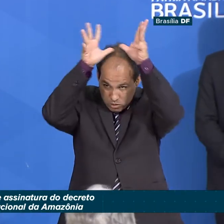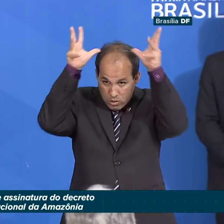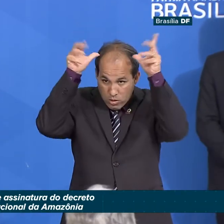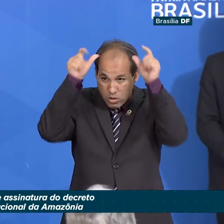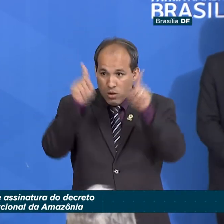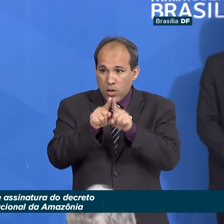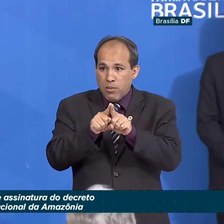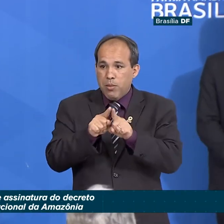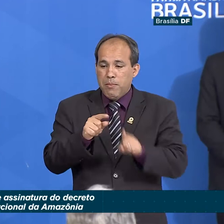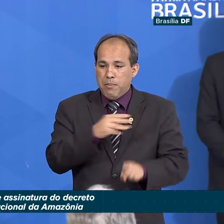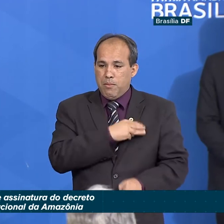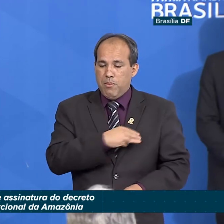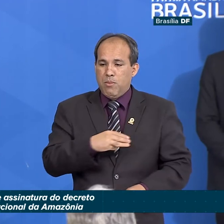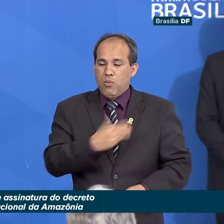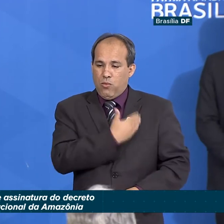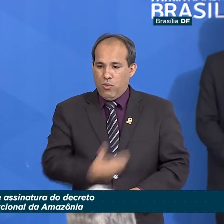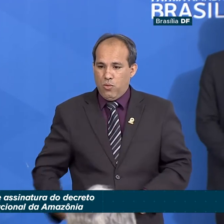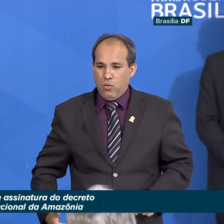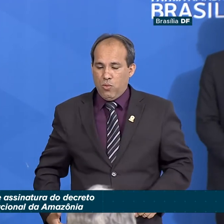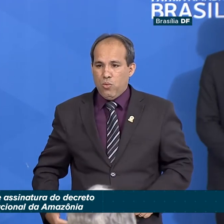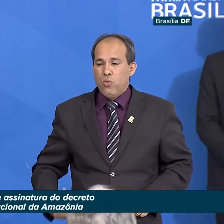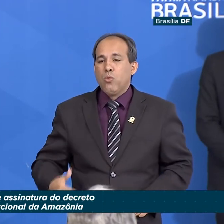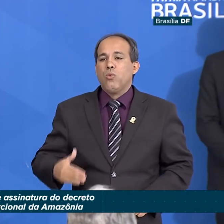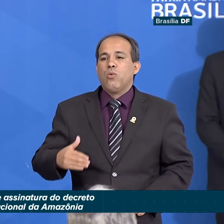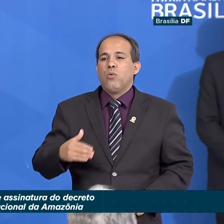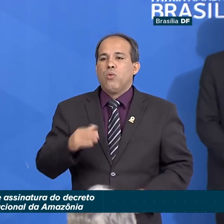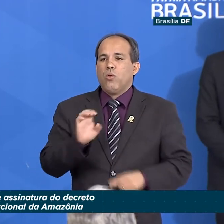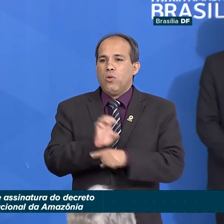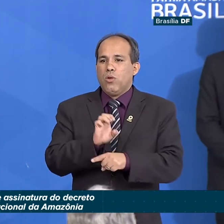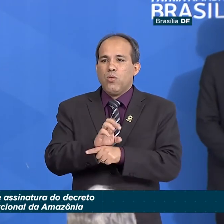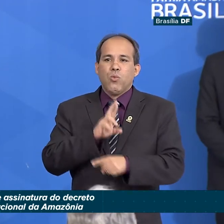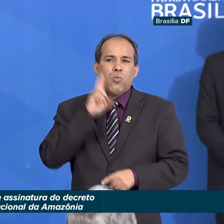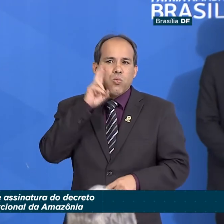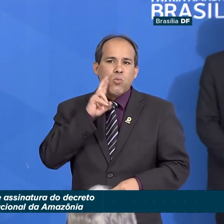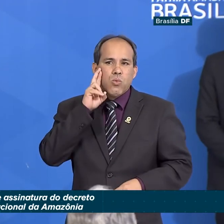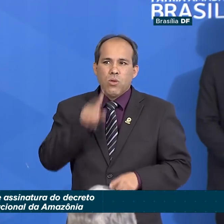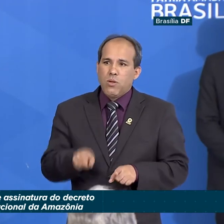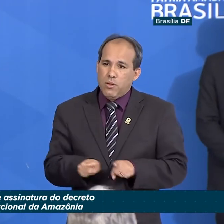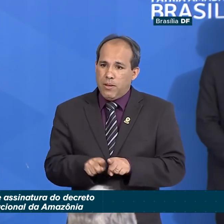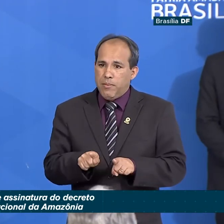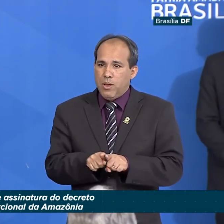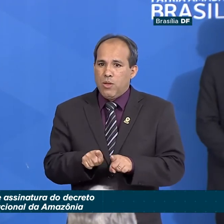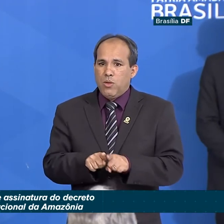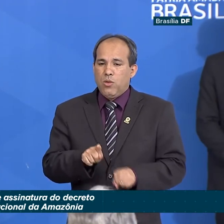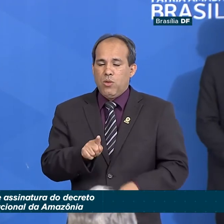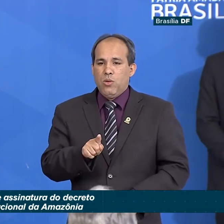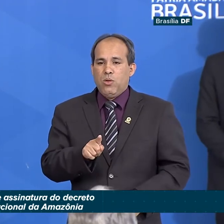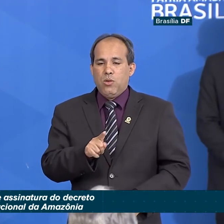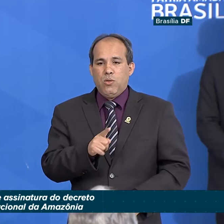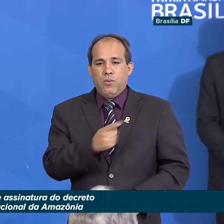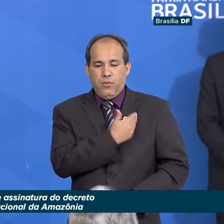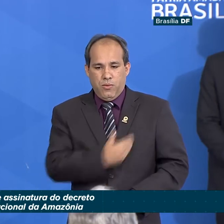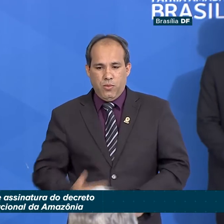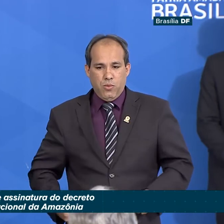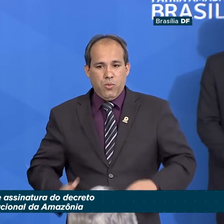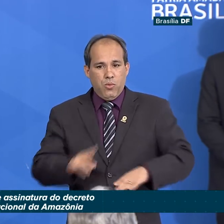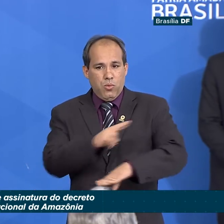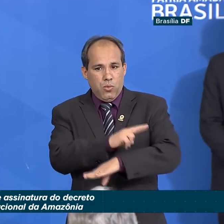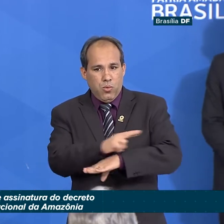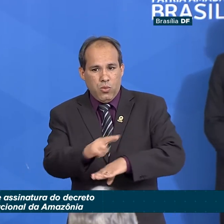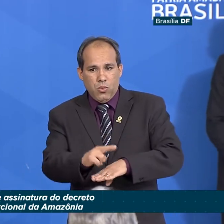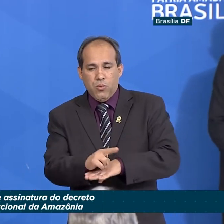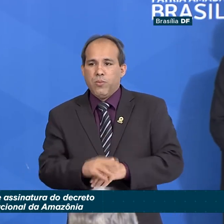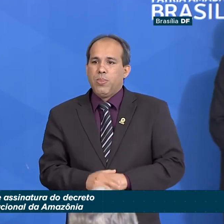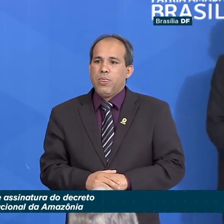Rocha, governador do Estado de Rondônia. Senhor Antônio Denário, governador do Estado de Roraima. Senhor Valdez